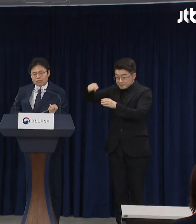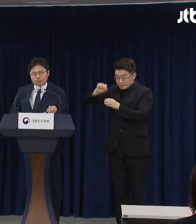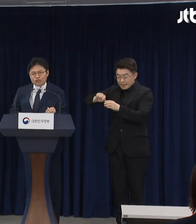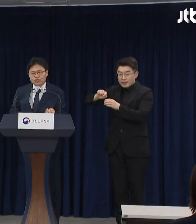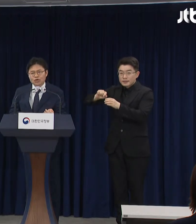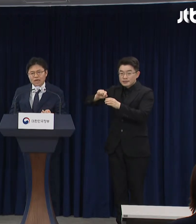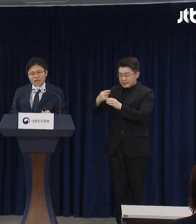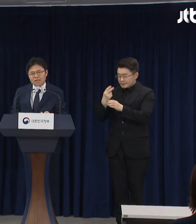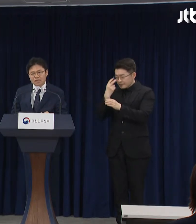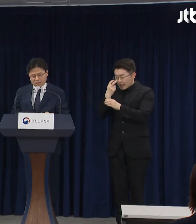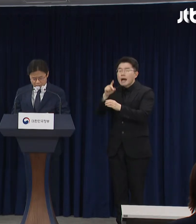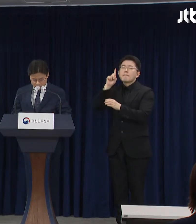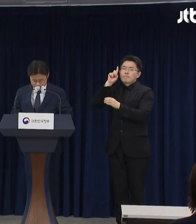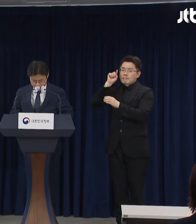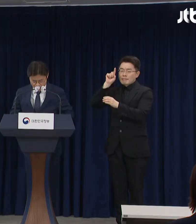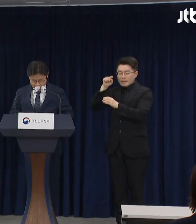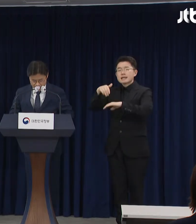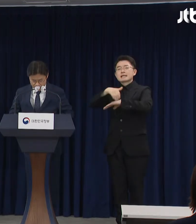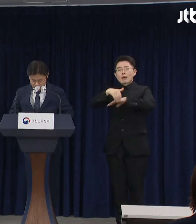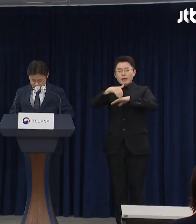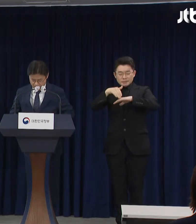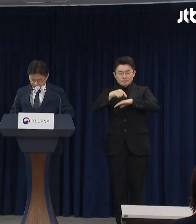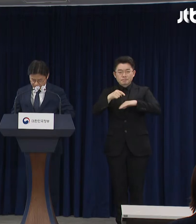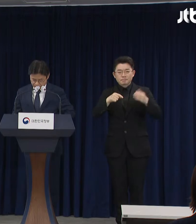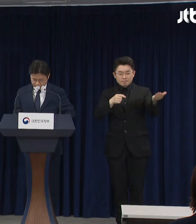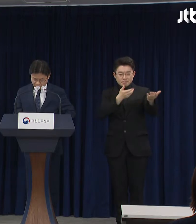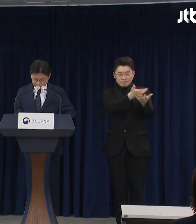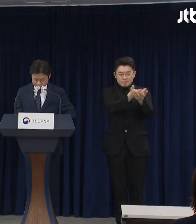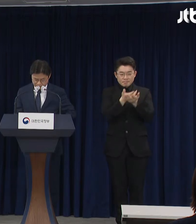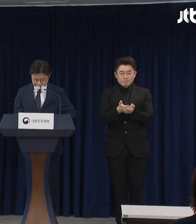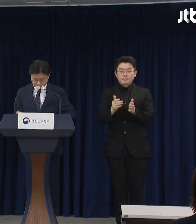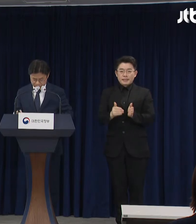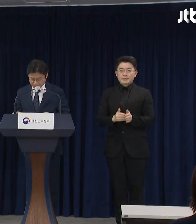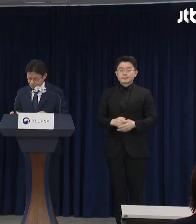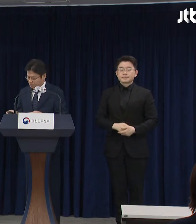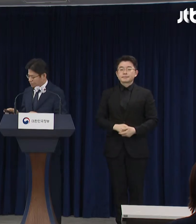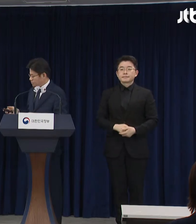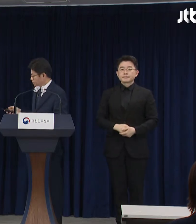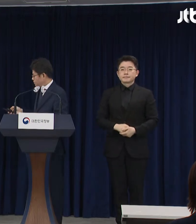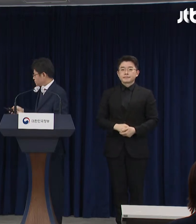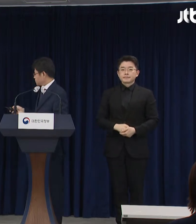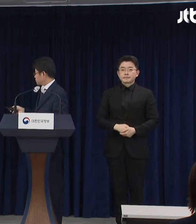채취해서 분석을 하겠다는 계획을 확인하였습니다.